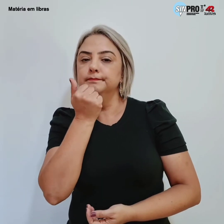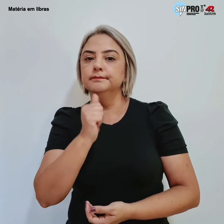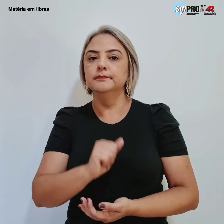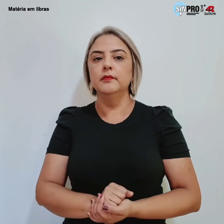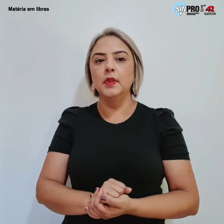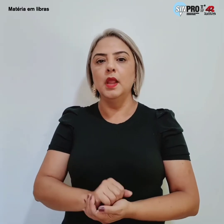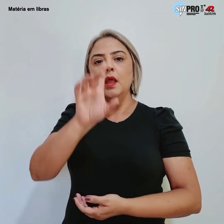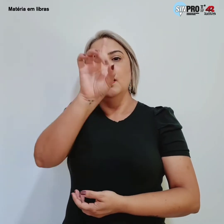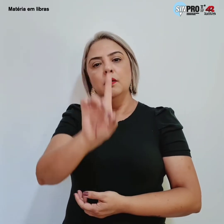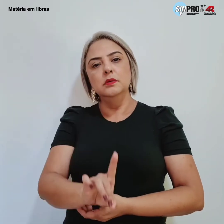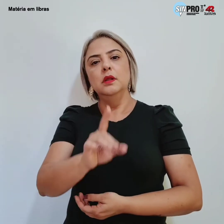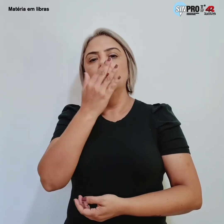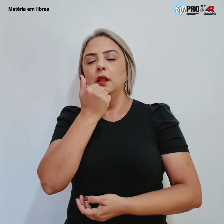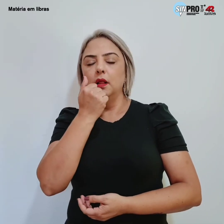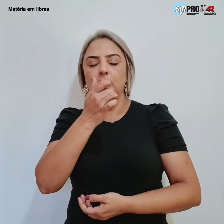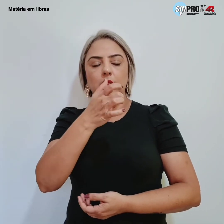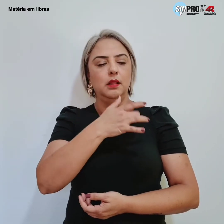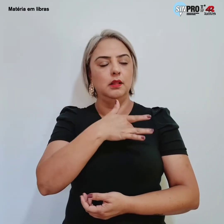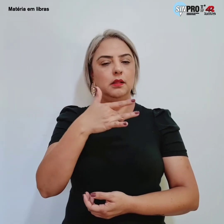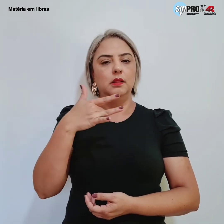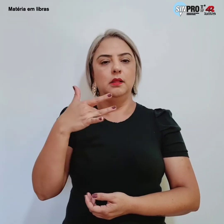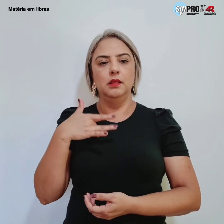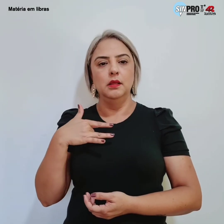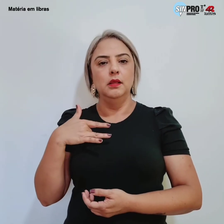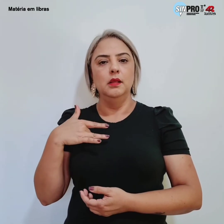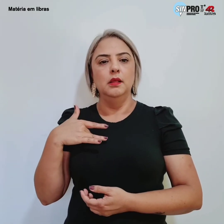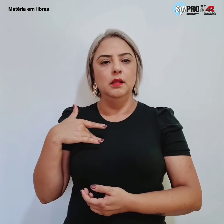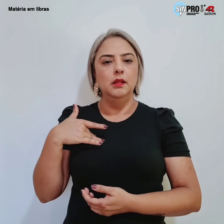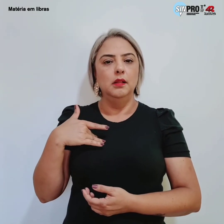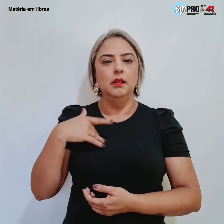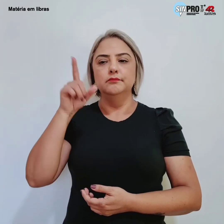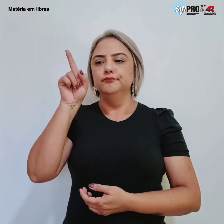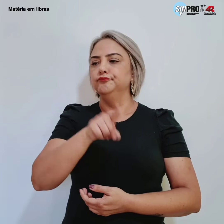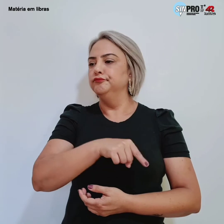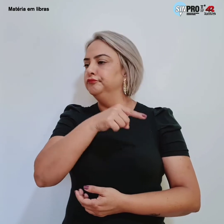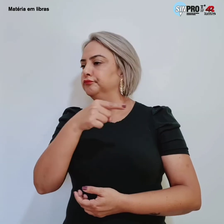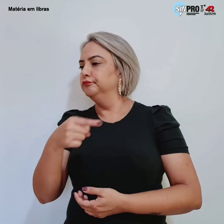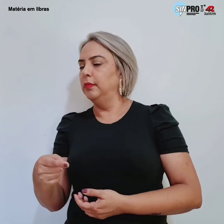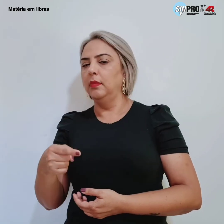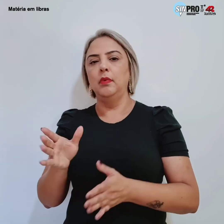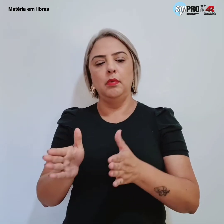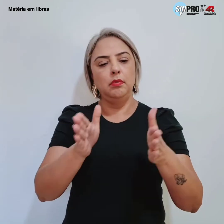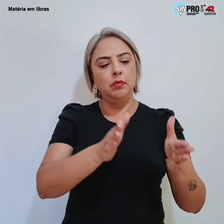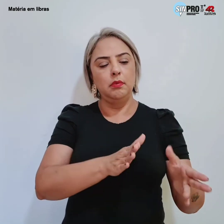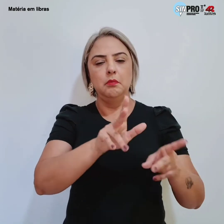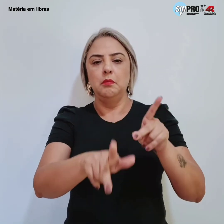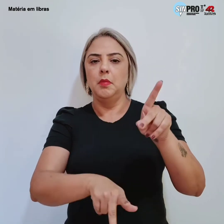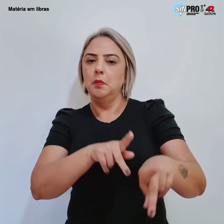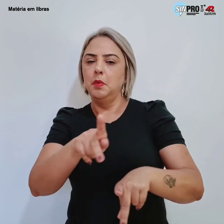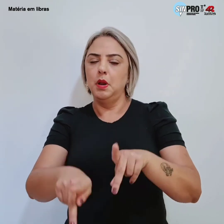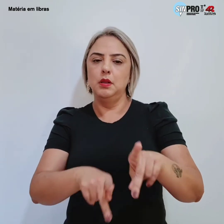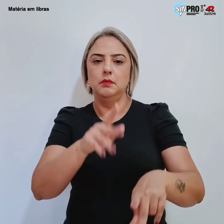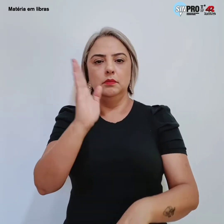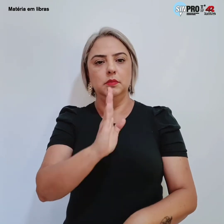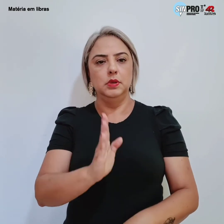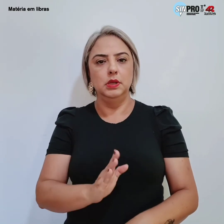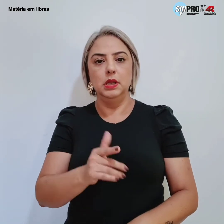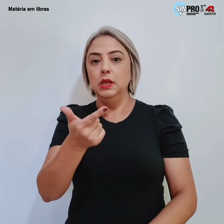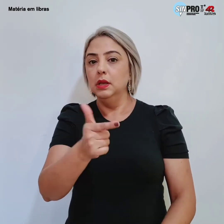Alimento. O direito à alimentação saudável vem sendo negado a grande parte da população brasileira, que